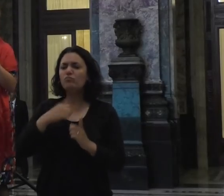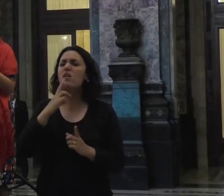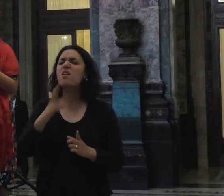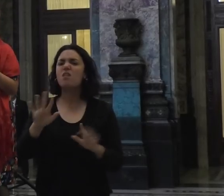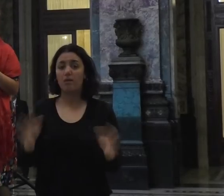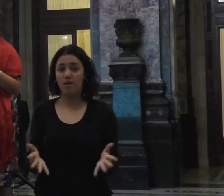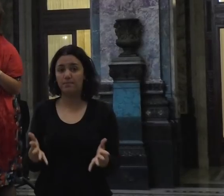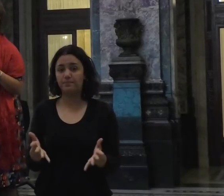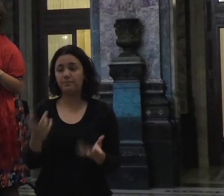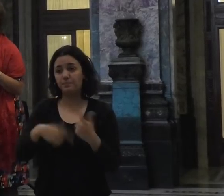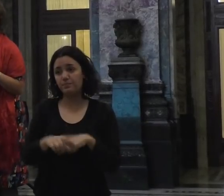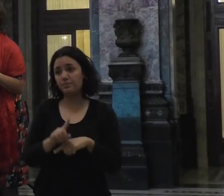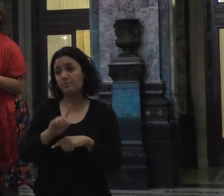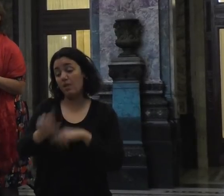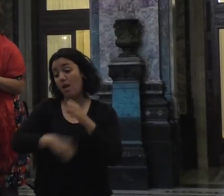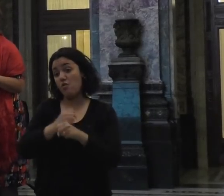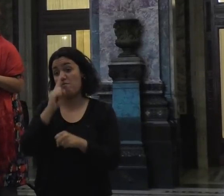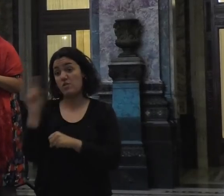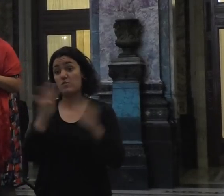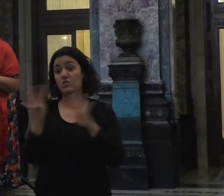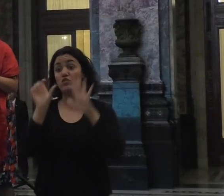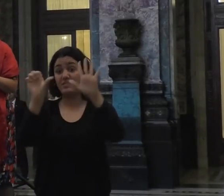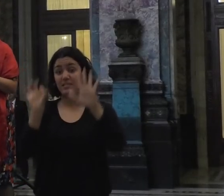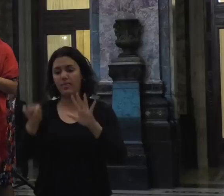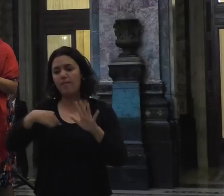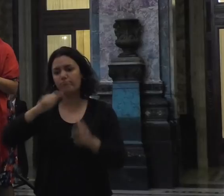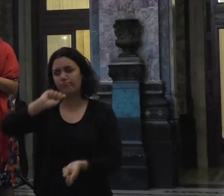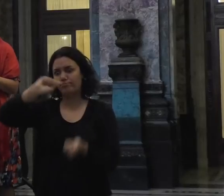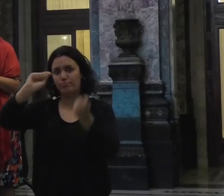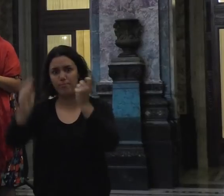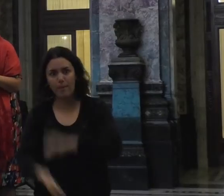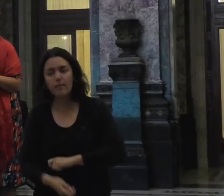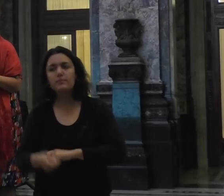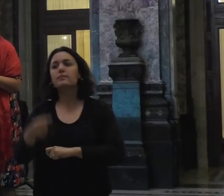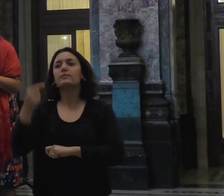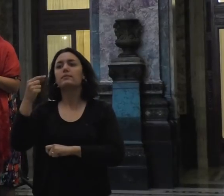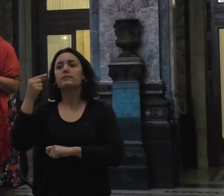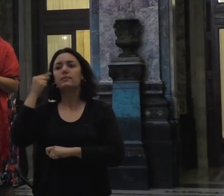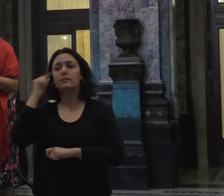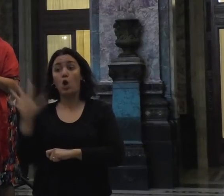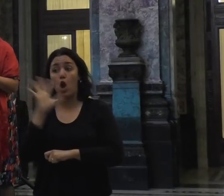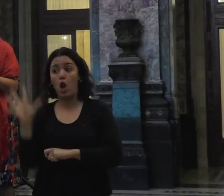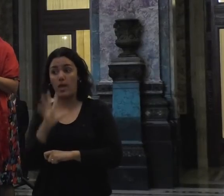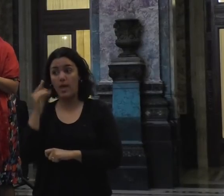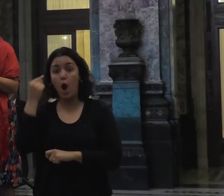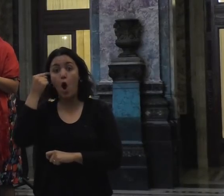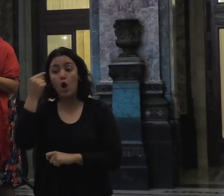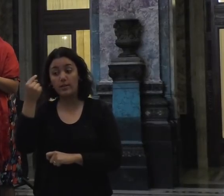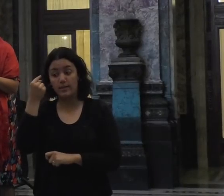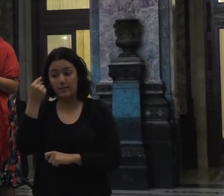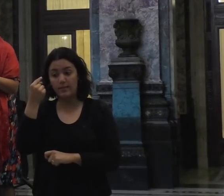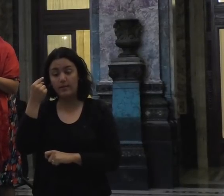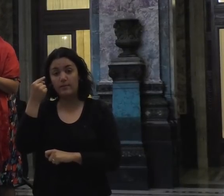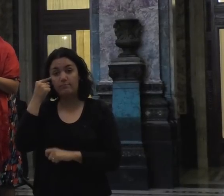Sin embargo, en los 60 hubo una revolución de psicología cognitiva donde el énfasis